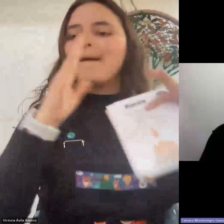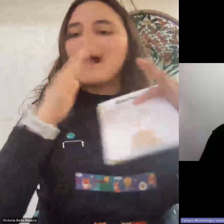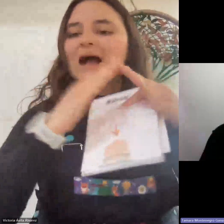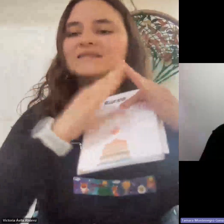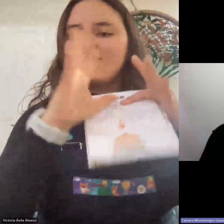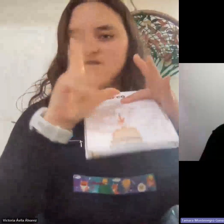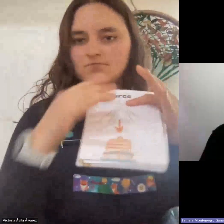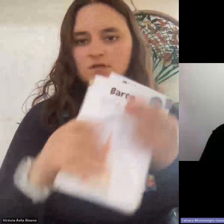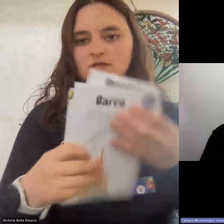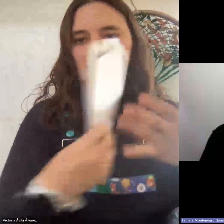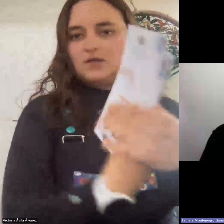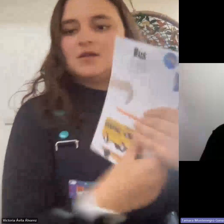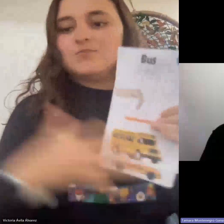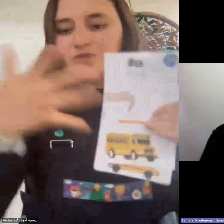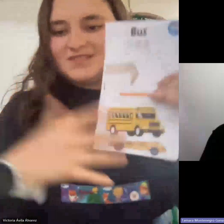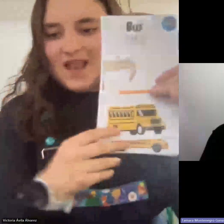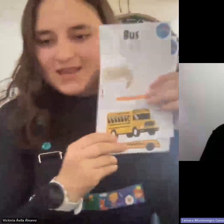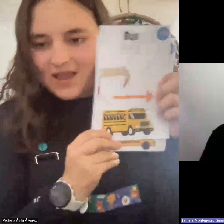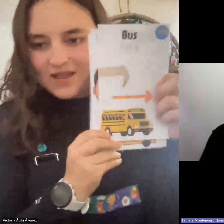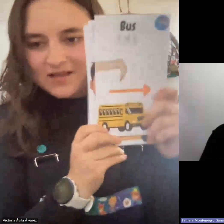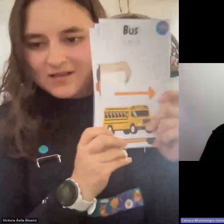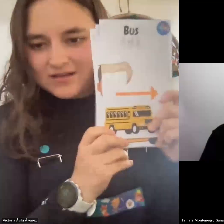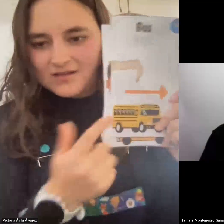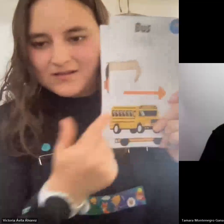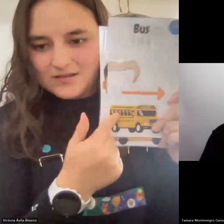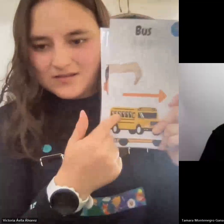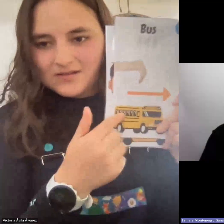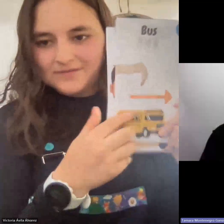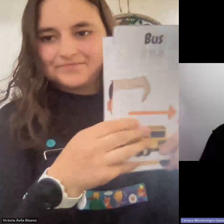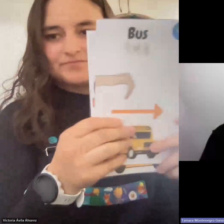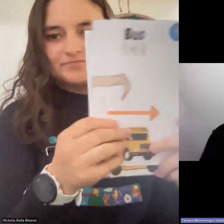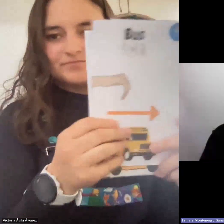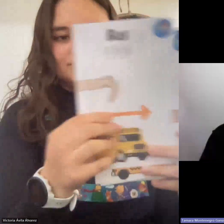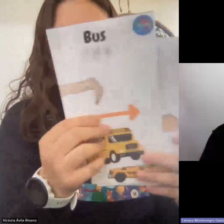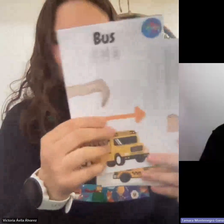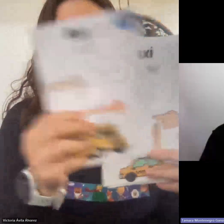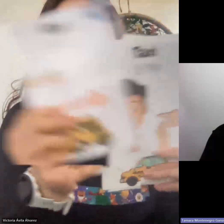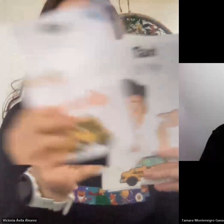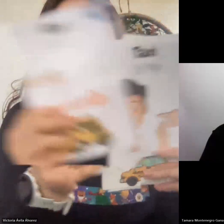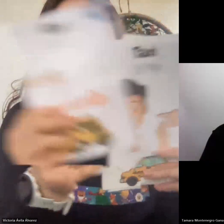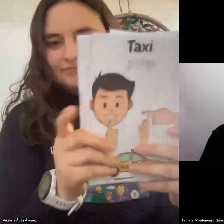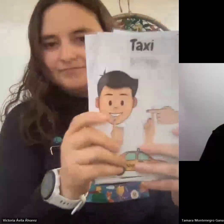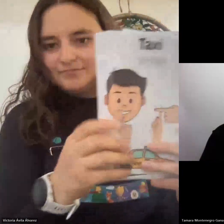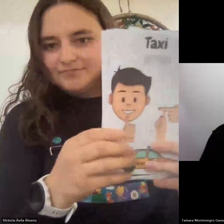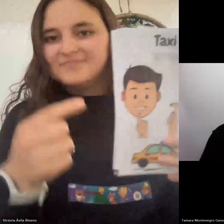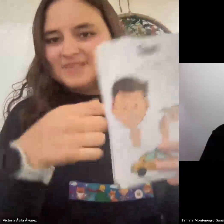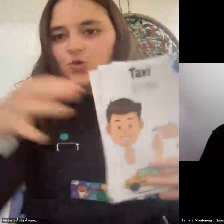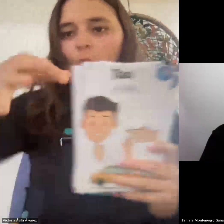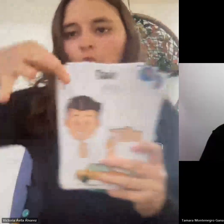Se las entrego como con un clip para la casa, para que puedan aprender.